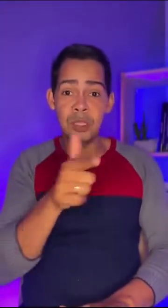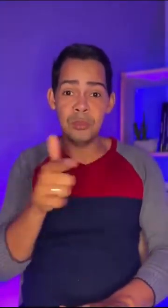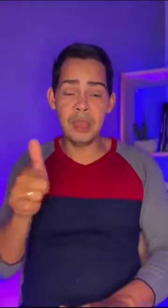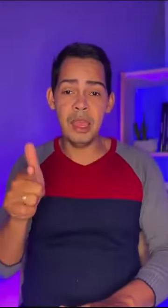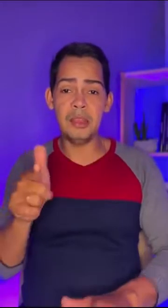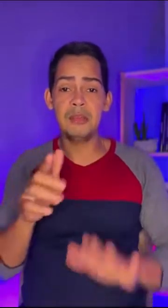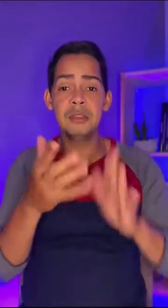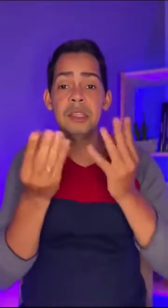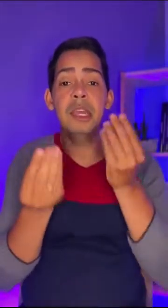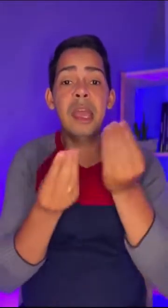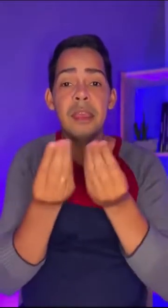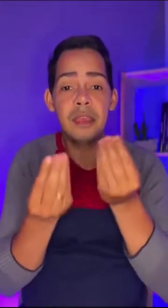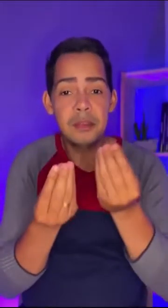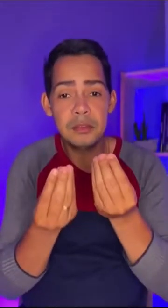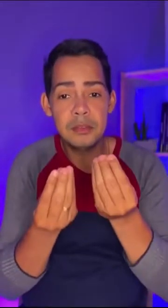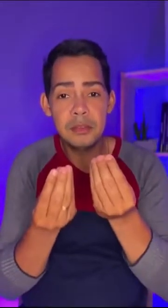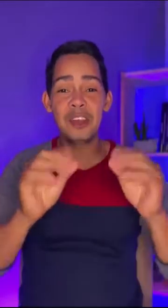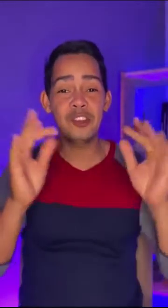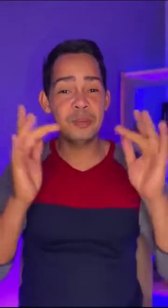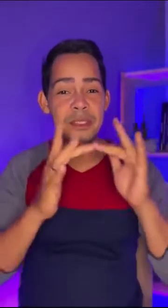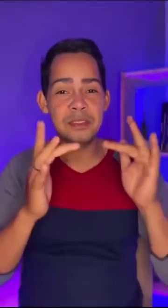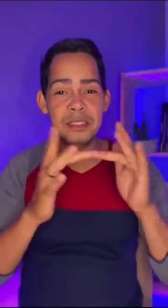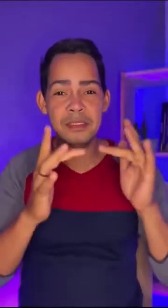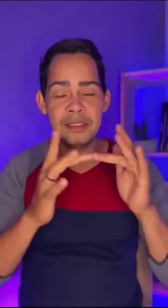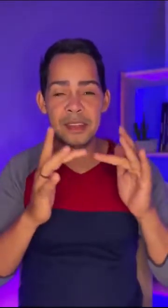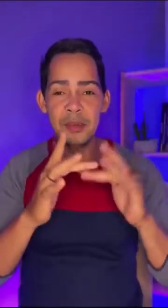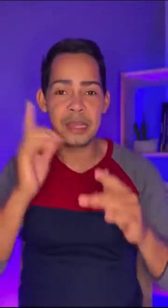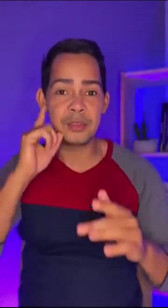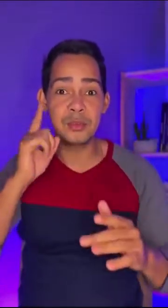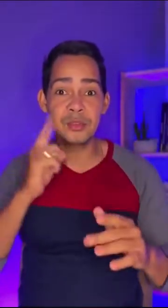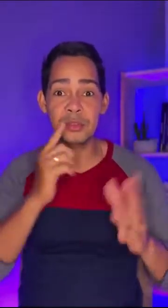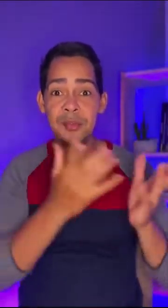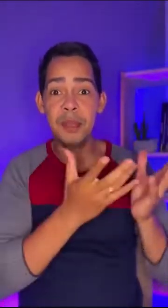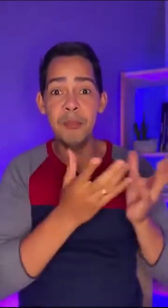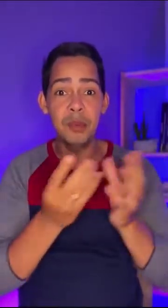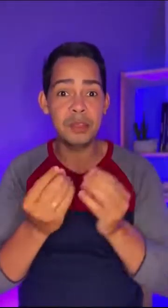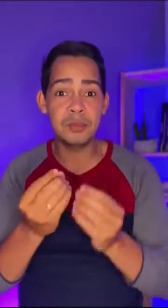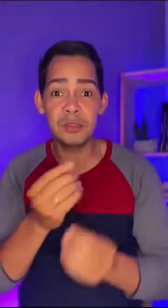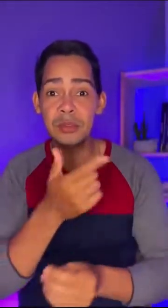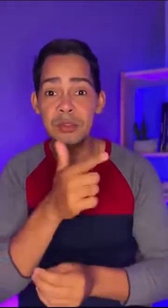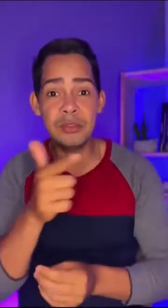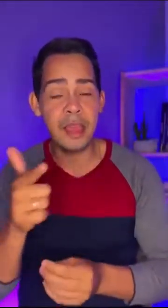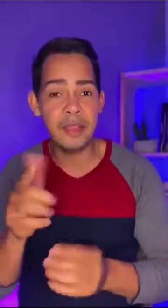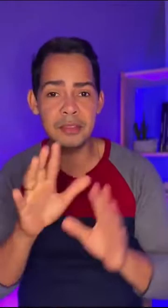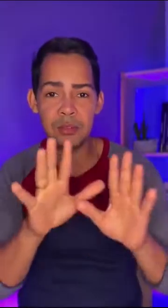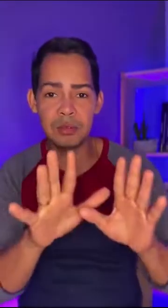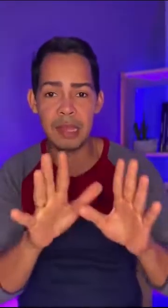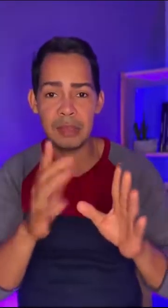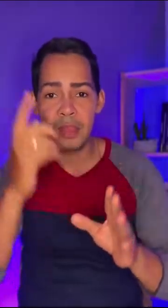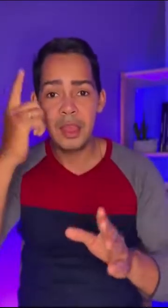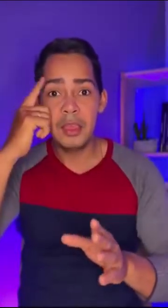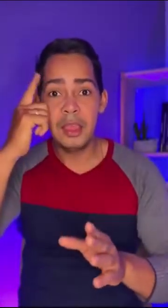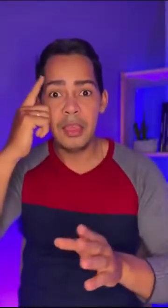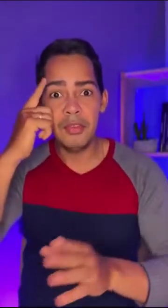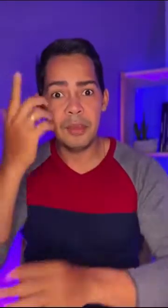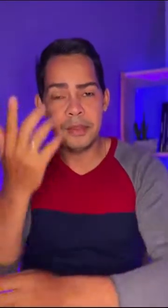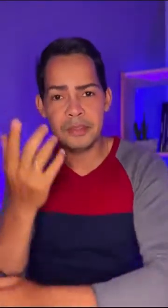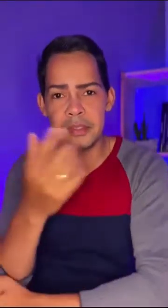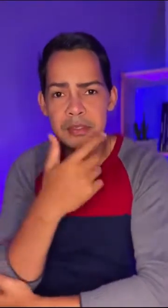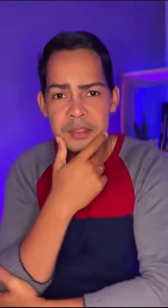não tem, e aí? Então a gente precisa ter contato com o surdo, porque muitas pessoas não têm esse contato. E aí fica pensando